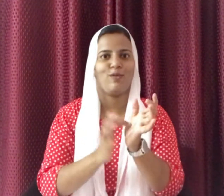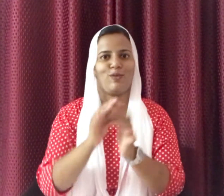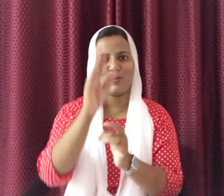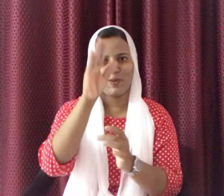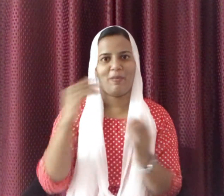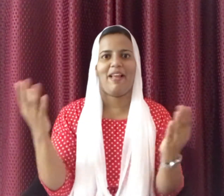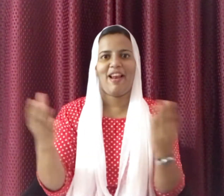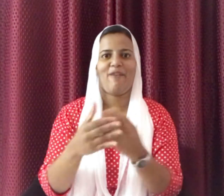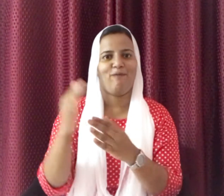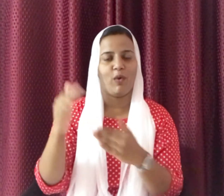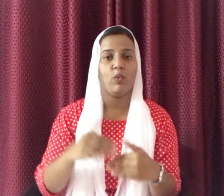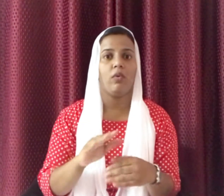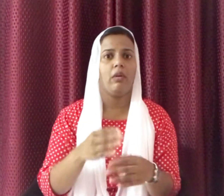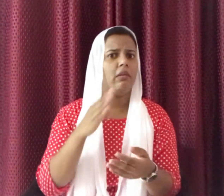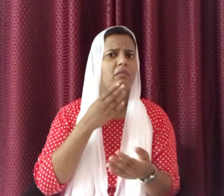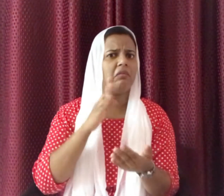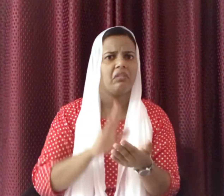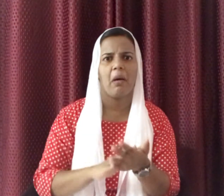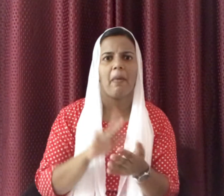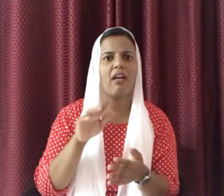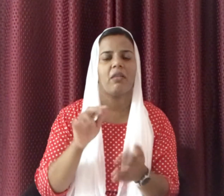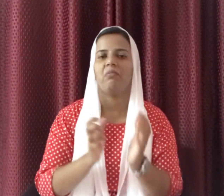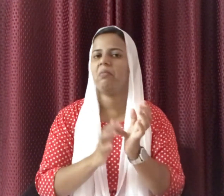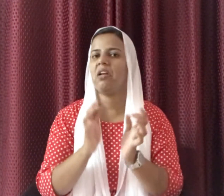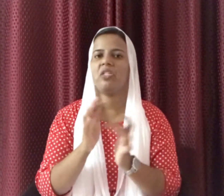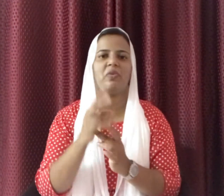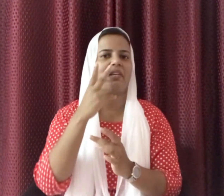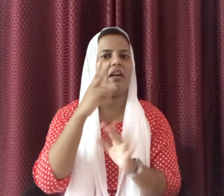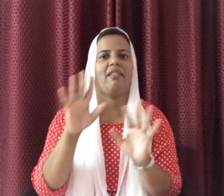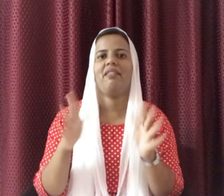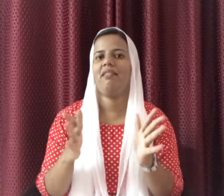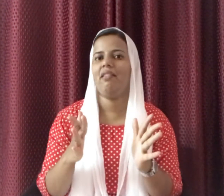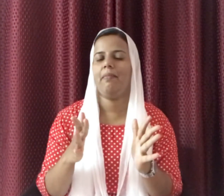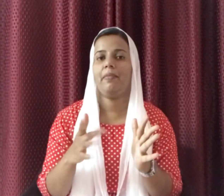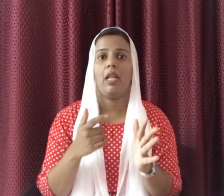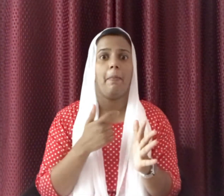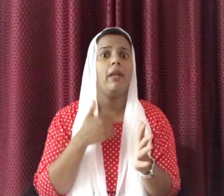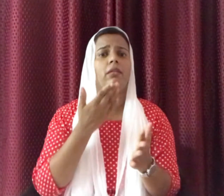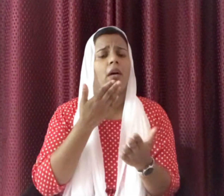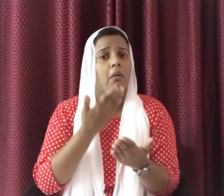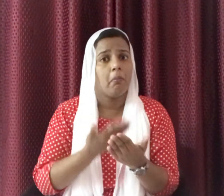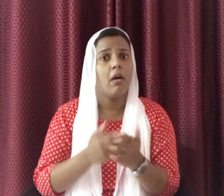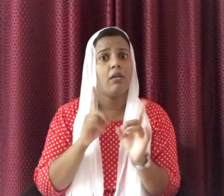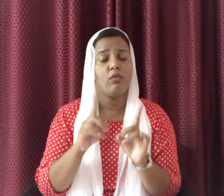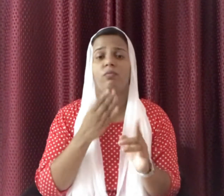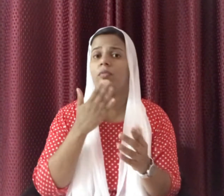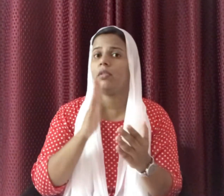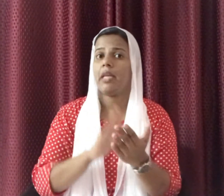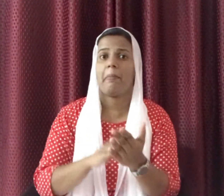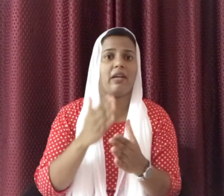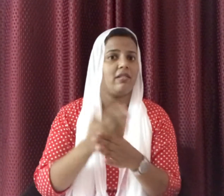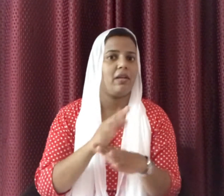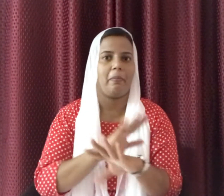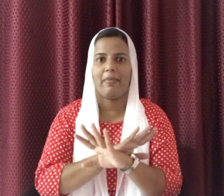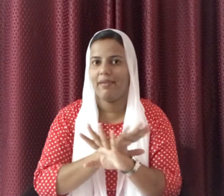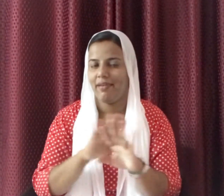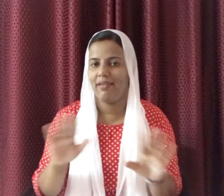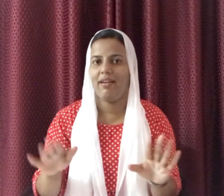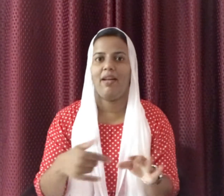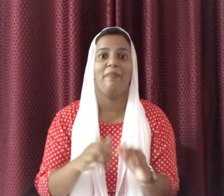ദൈവത്തെ കണ്ടിട്ടില്ല. പ്രിയനെ, നന്മയല്ലാതെ തിന്മ അനുകരിക്കരുത്. നന്മ ചെയ്യുന്നവൻ ദൈവത്തിൽ